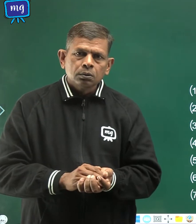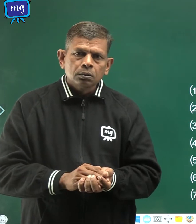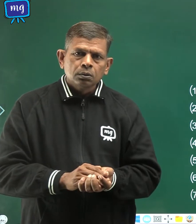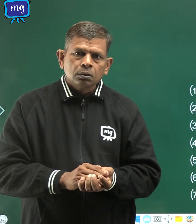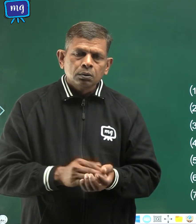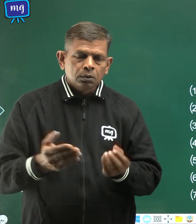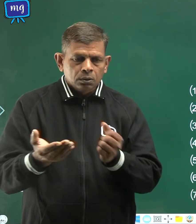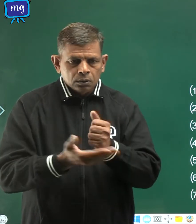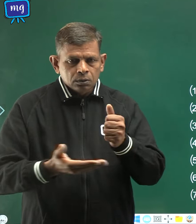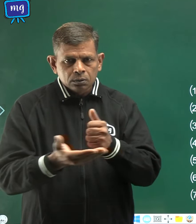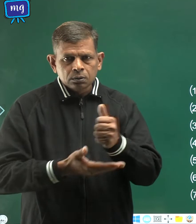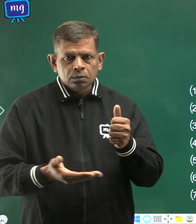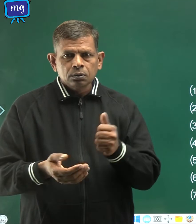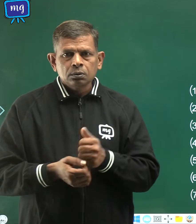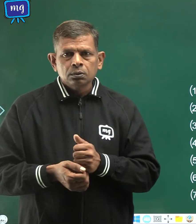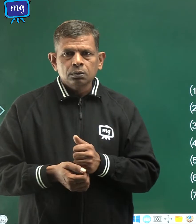कटाई